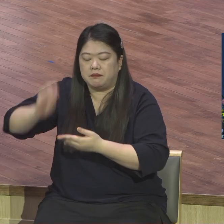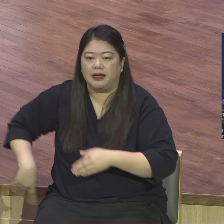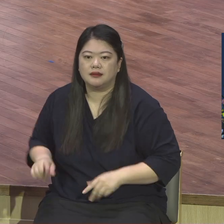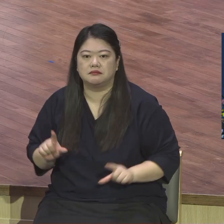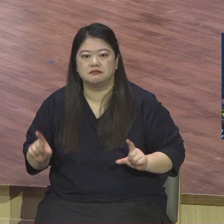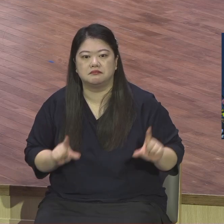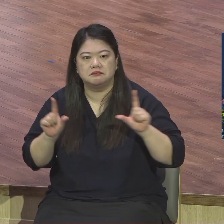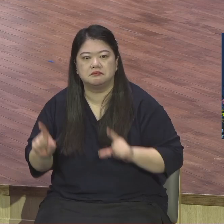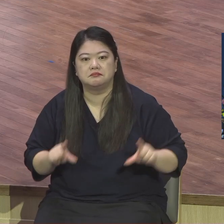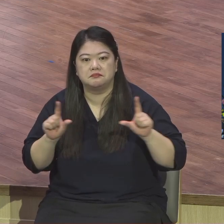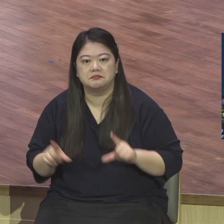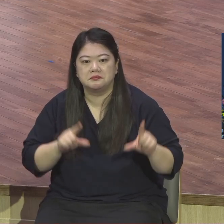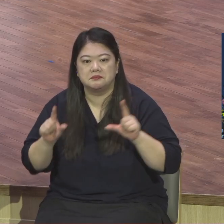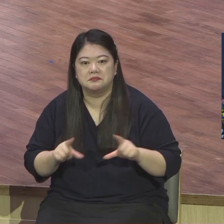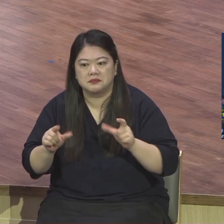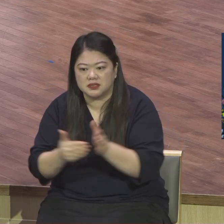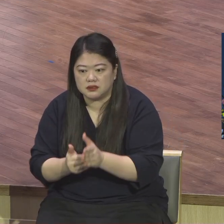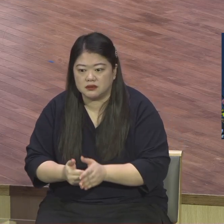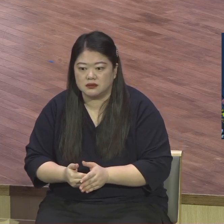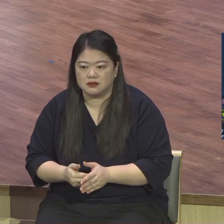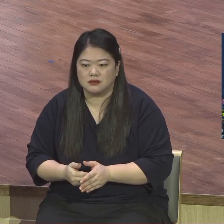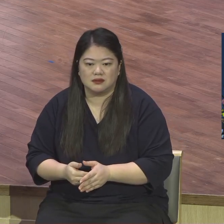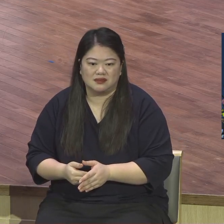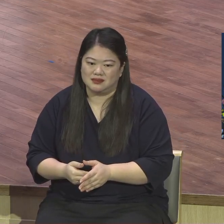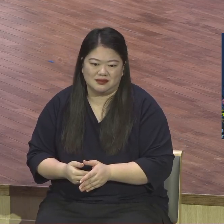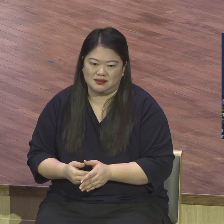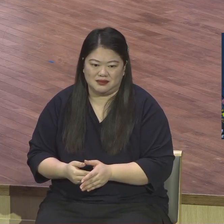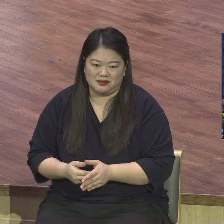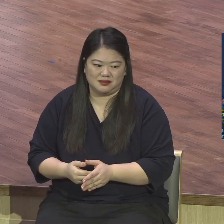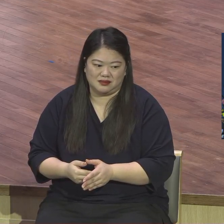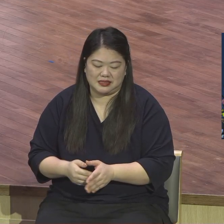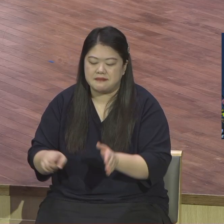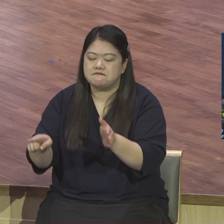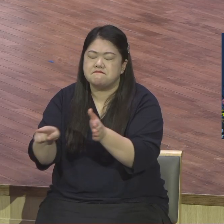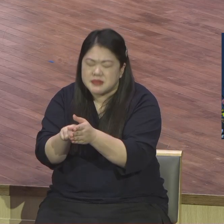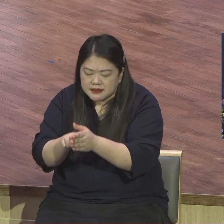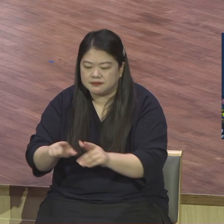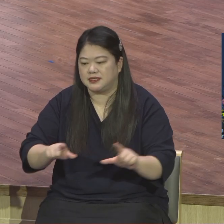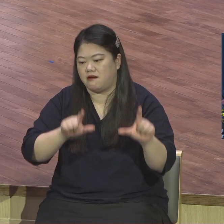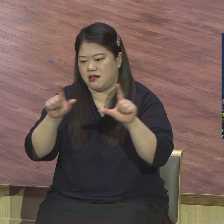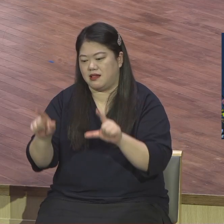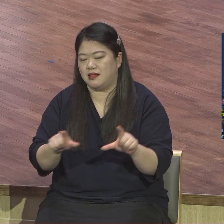없대. 믿음으로 시작하고 믿음으로 지속하고 믿음으로 완성된다.